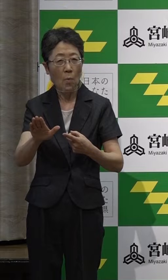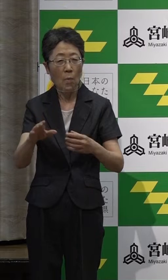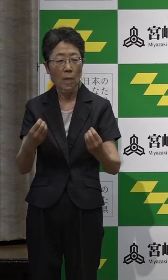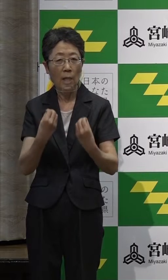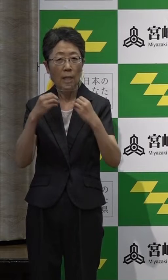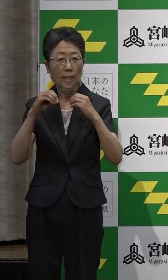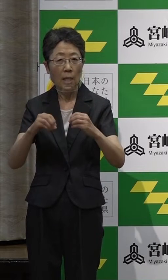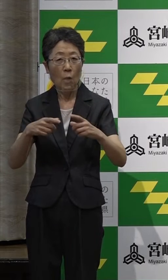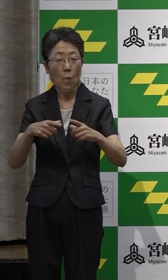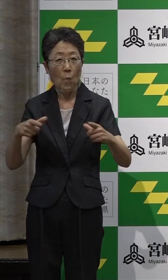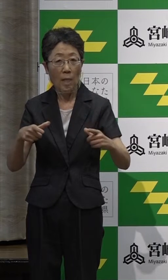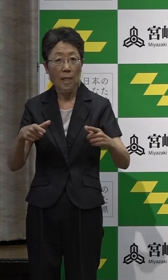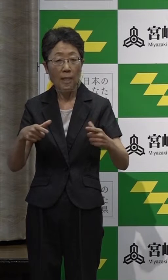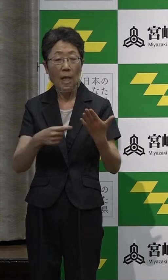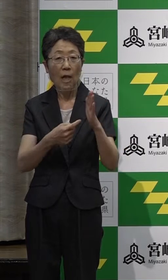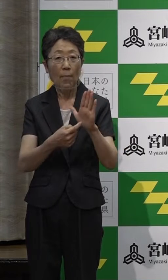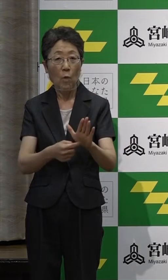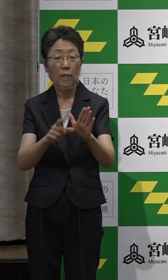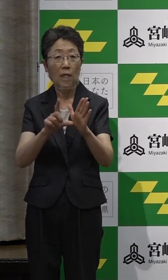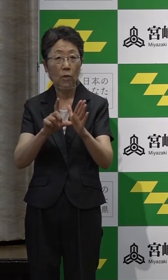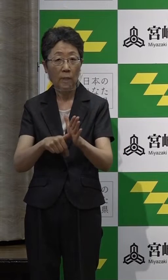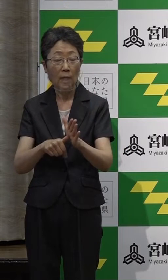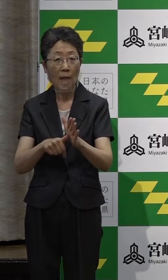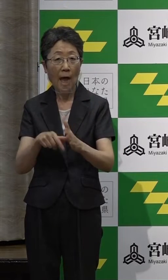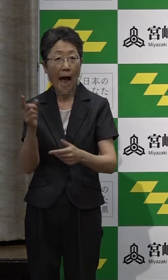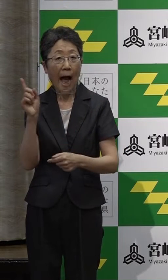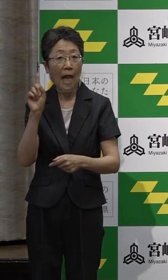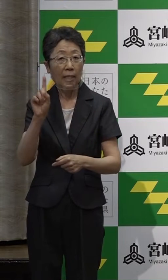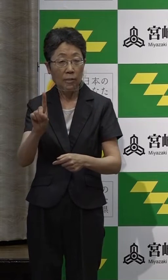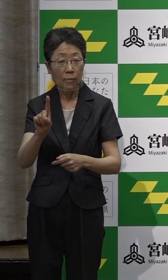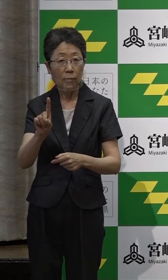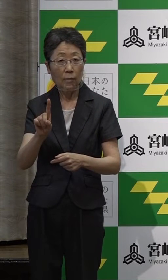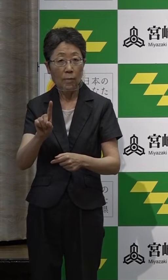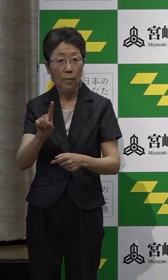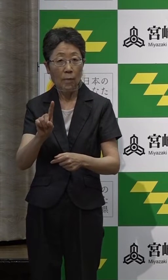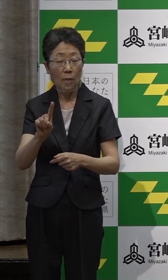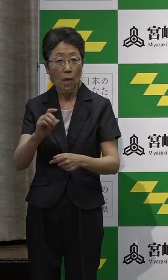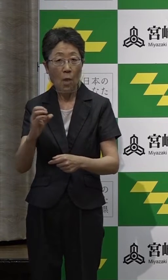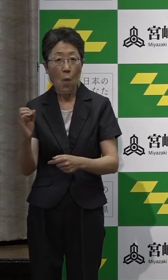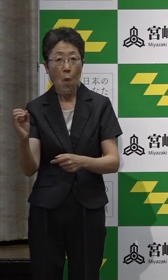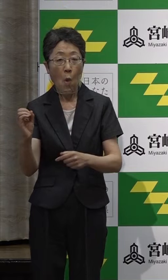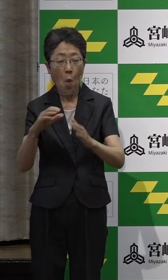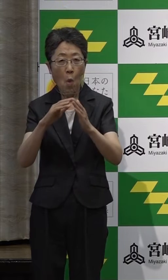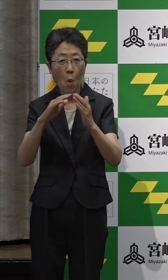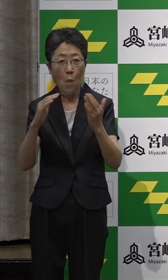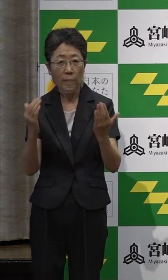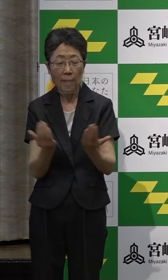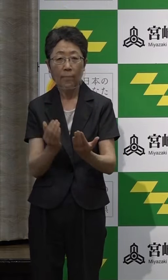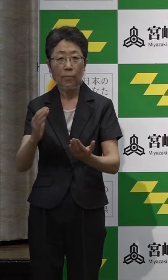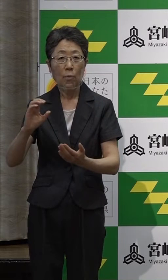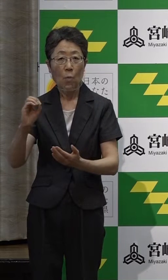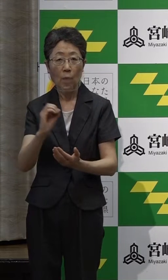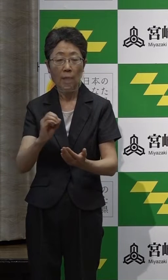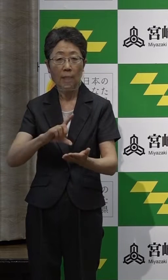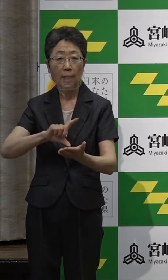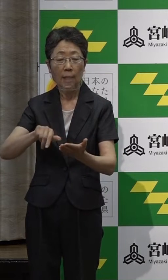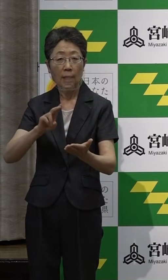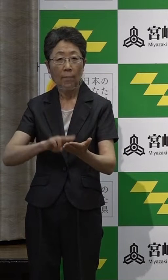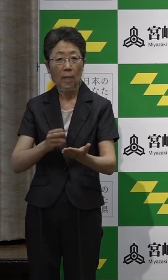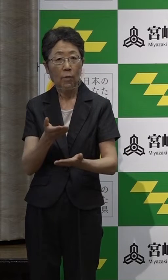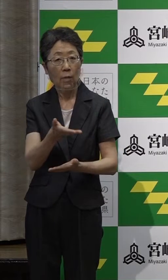ば、明日にも県内全域でオレンジ区域化検討へということでよろしいんでしょうか。